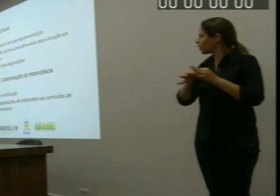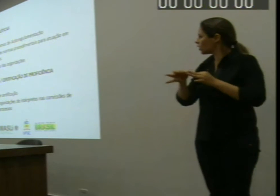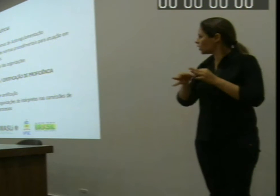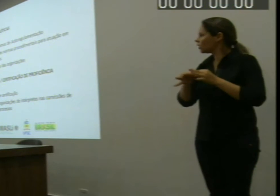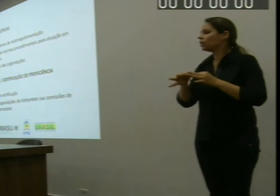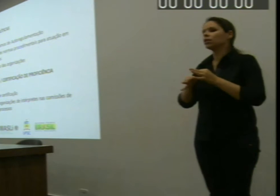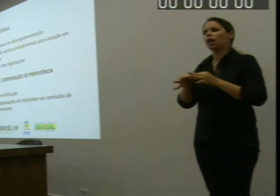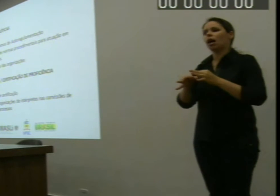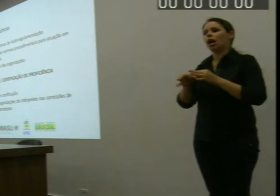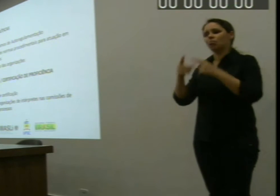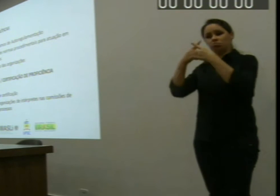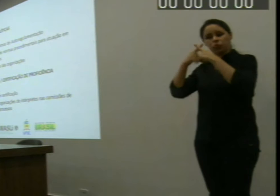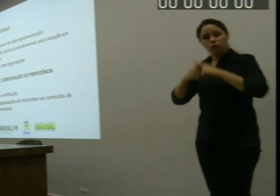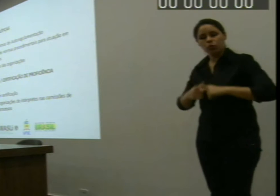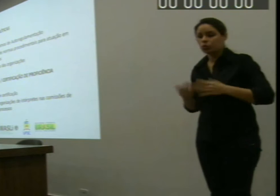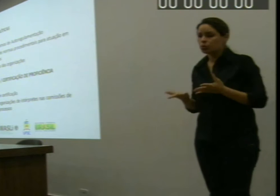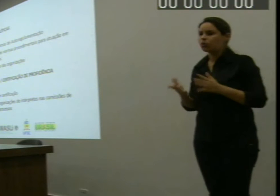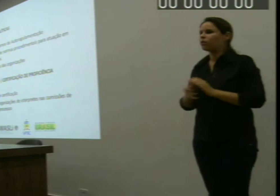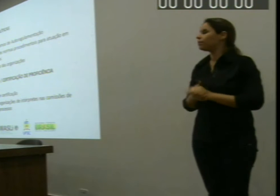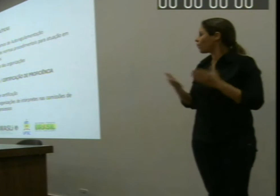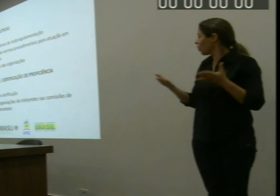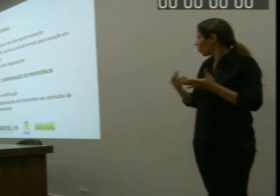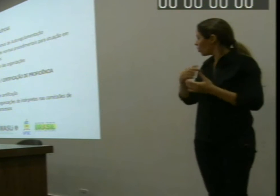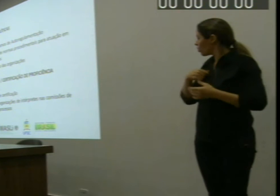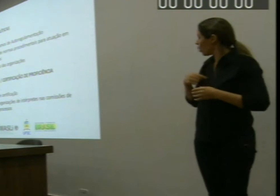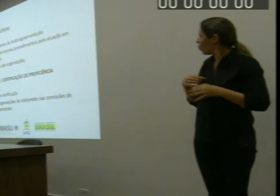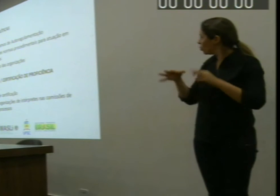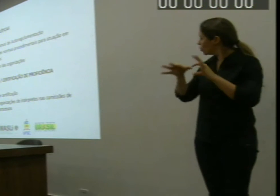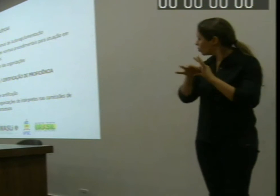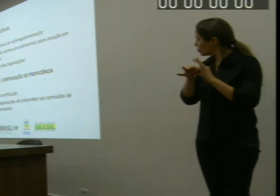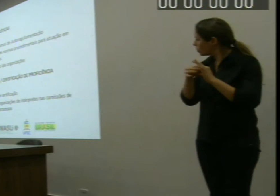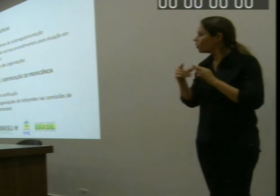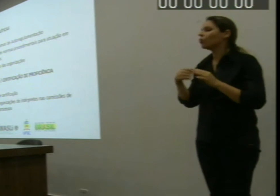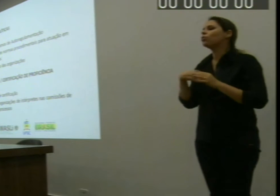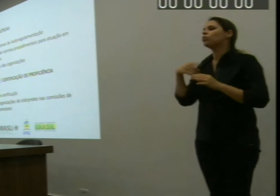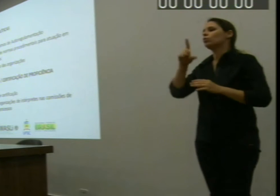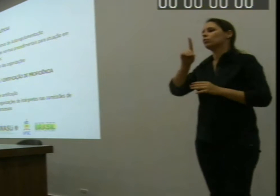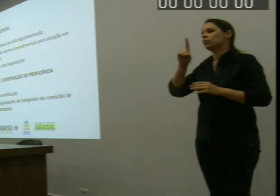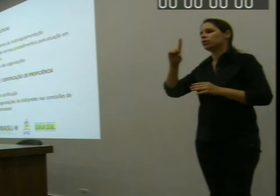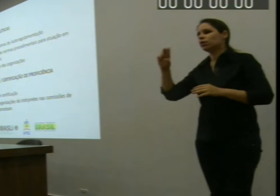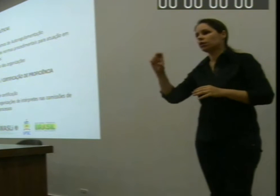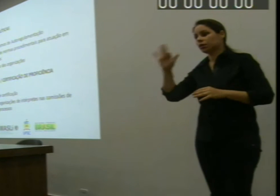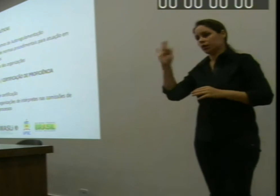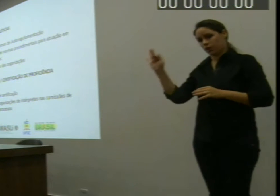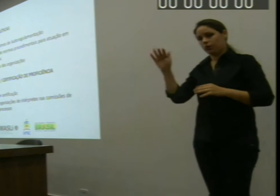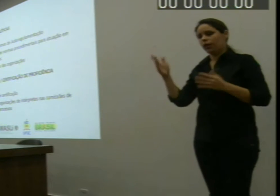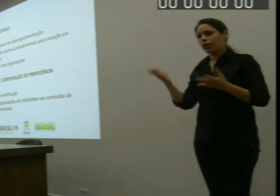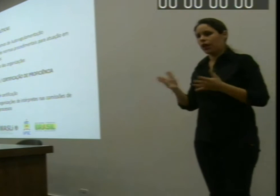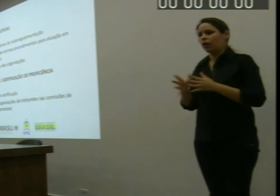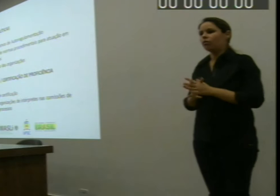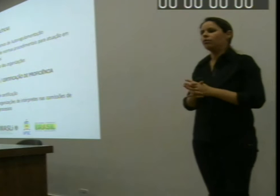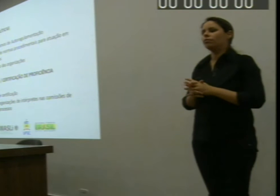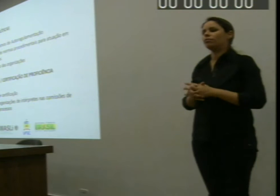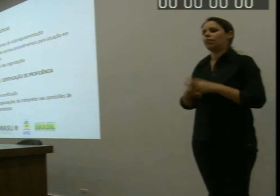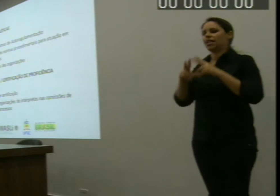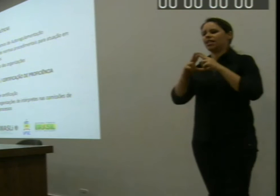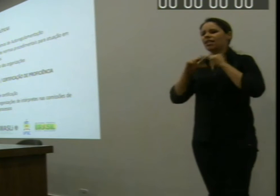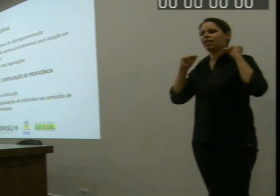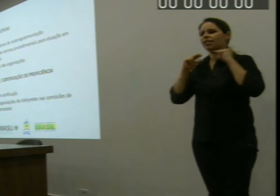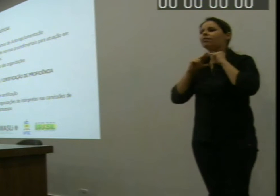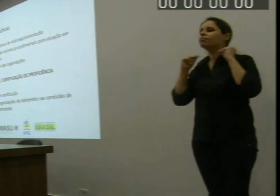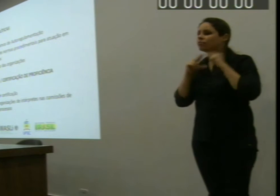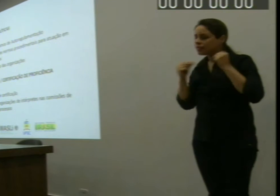distrito Federal né e a associação de intérpretes de Santa Catarina que são os estados onde atualmente eu me divido um pouco